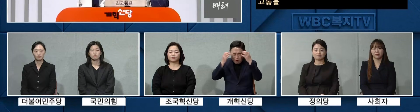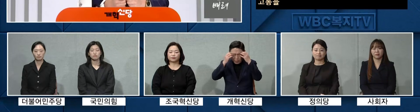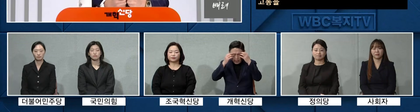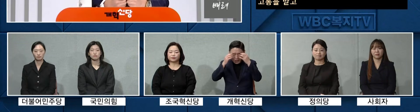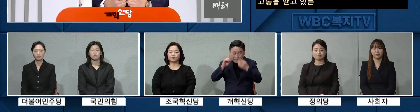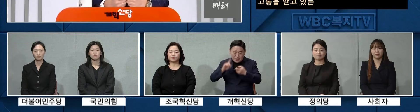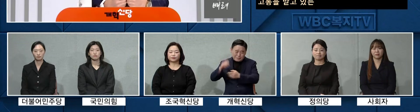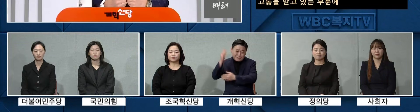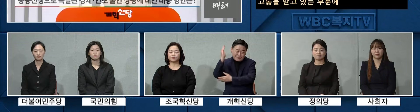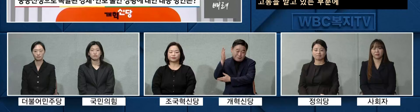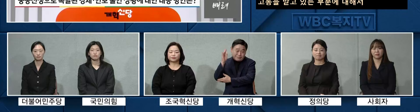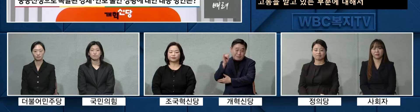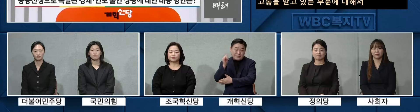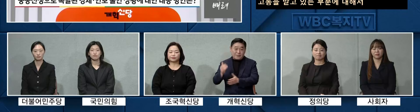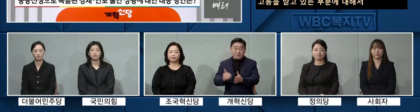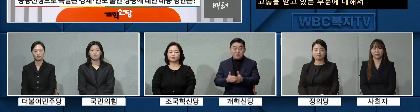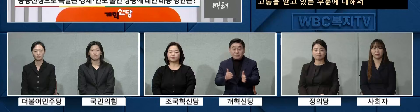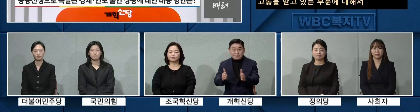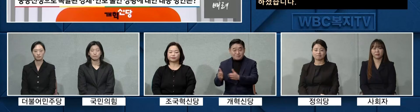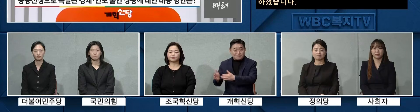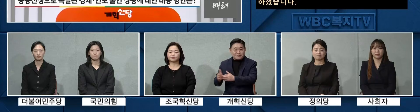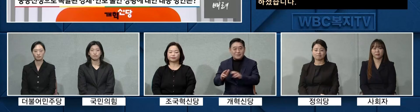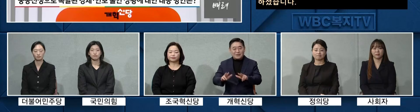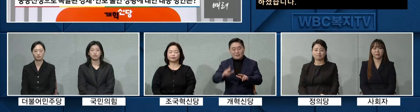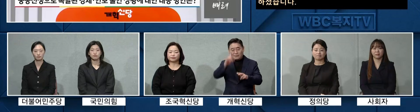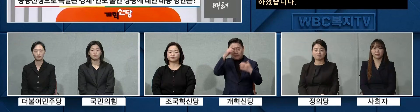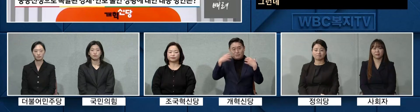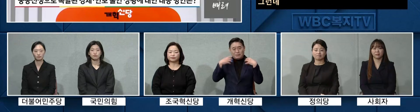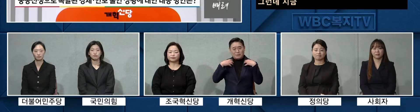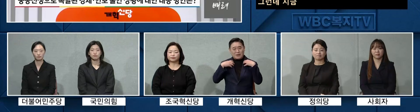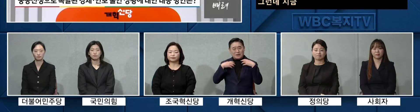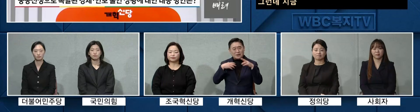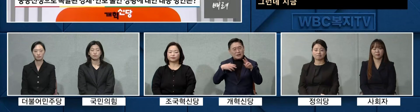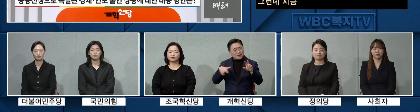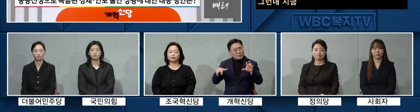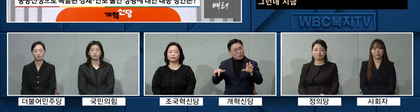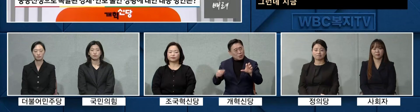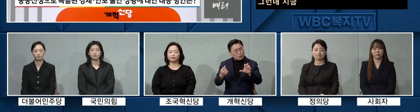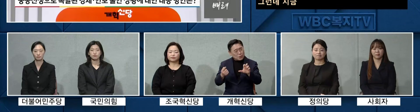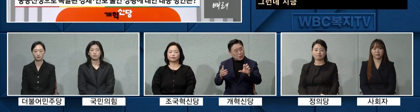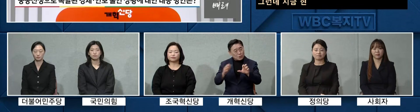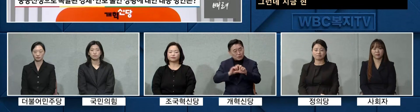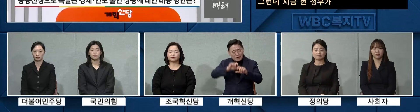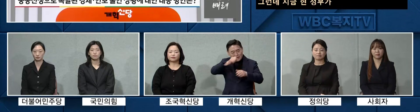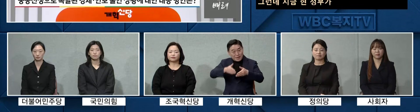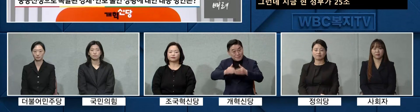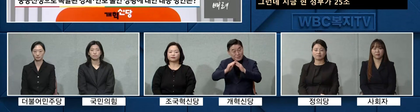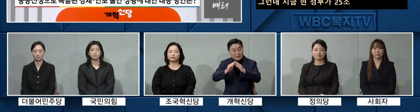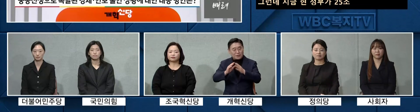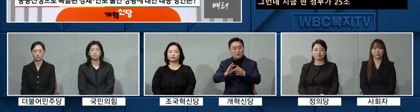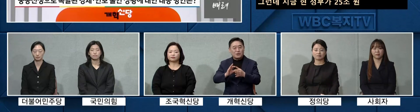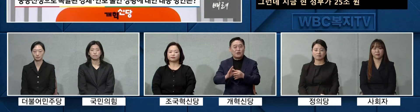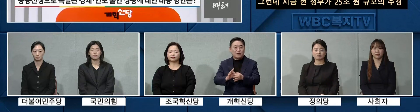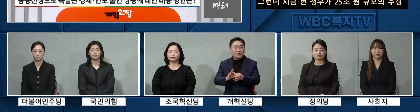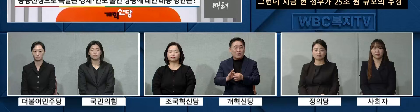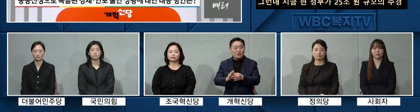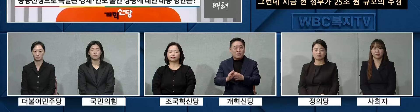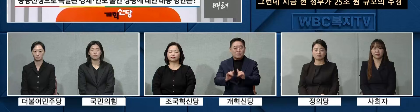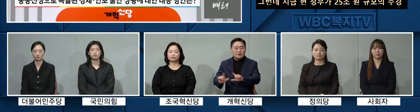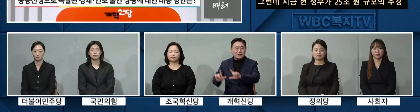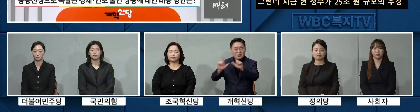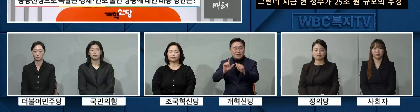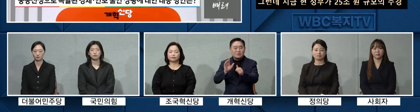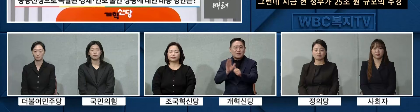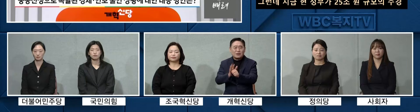하셨습니다. 그런데 지금 현 정부가 25조 원 규모의 추경 예산을 통해서